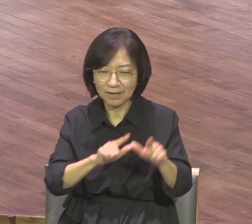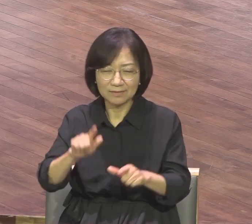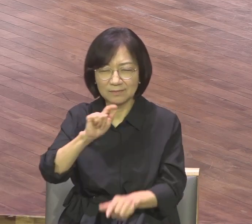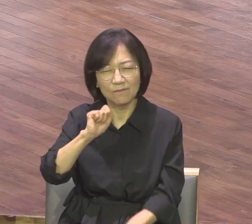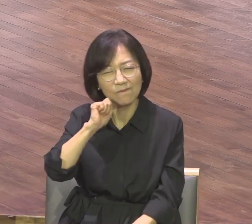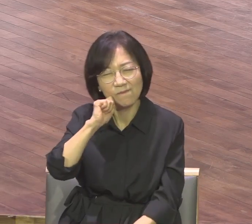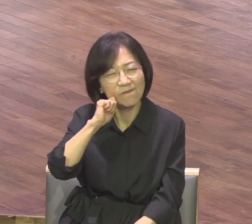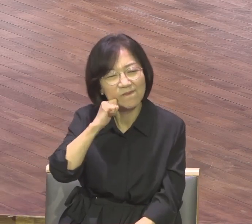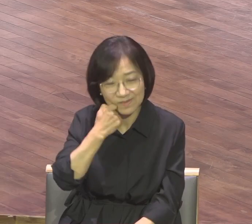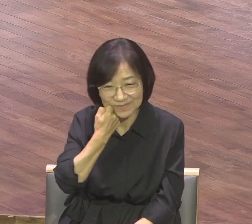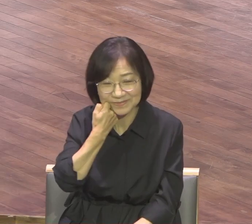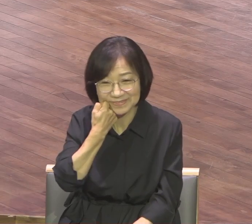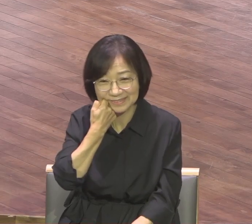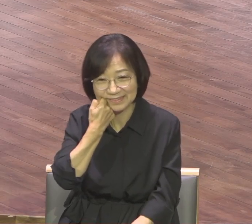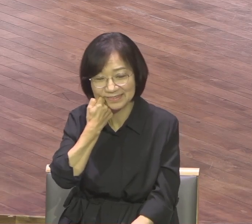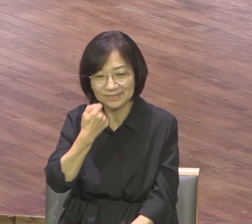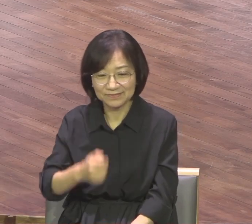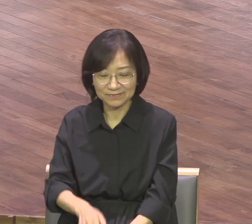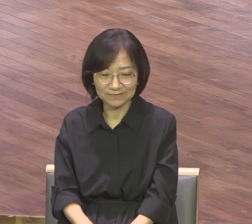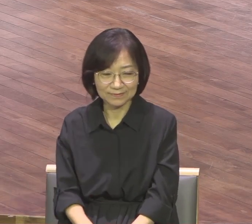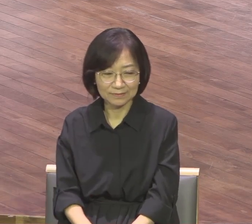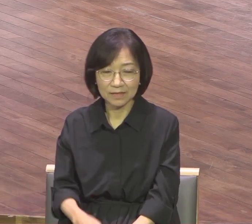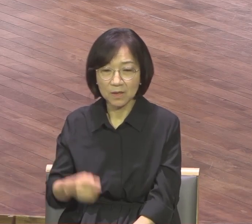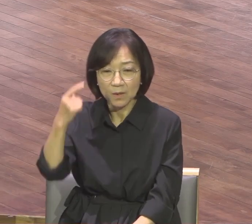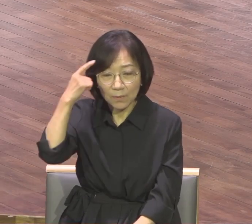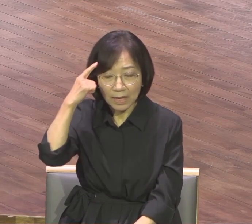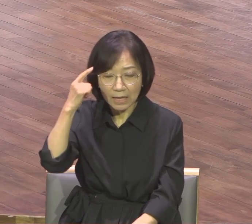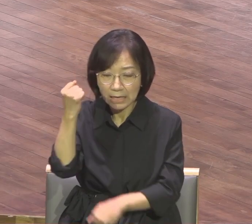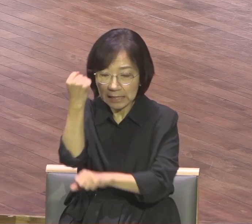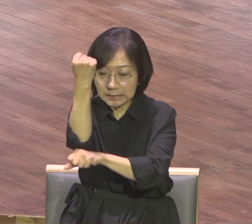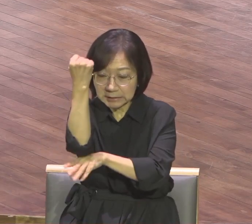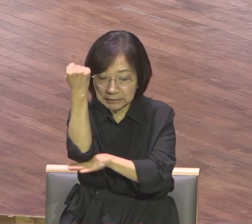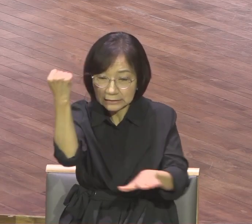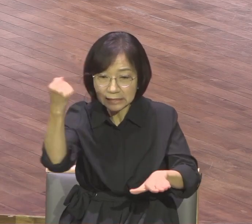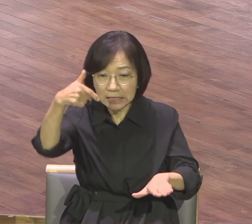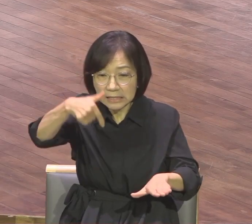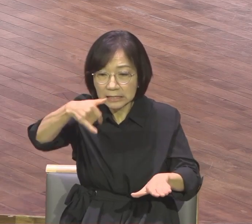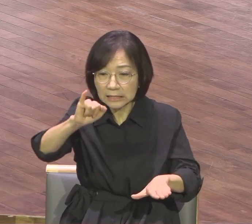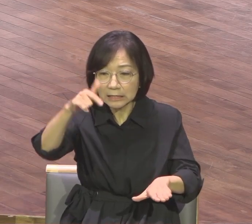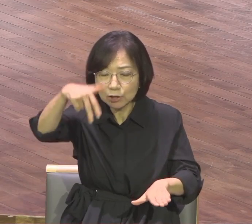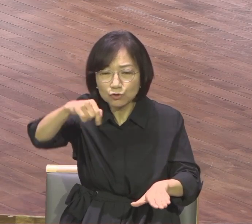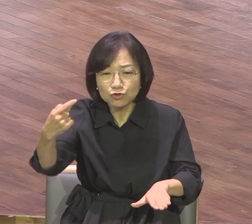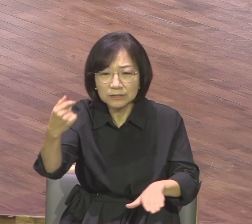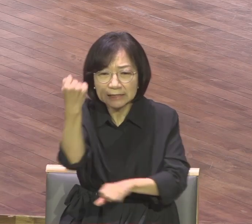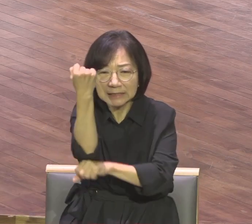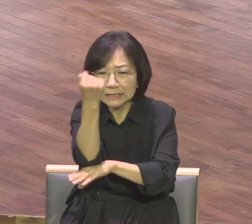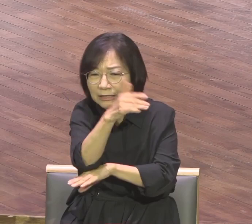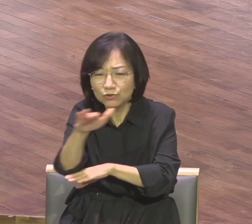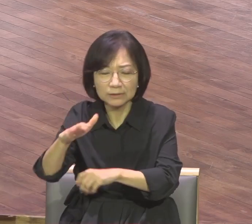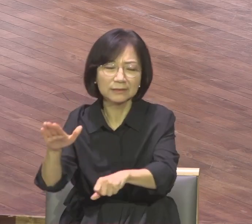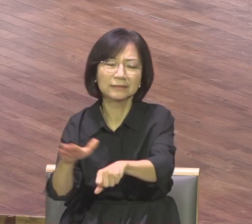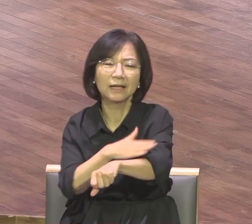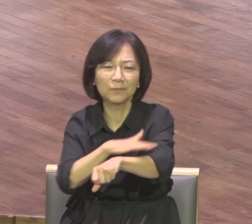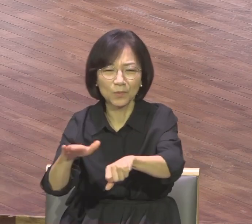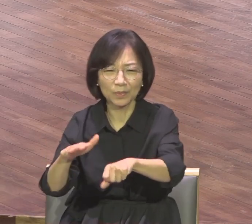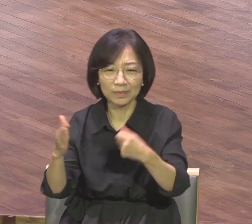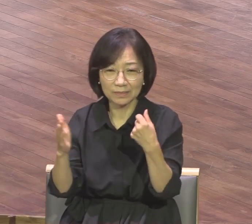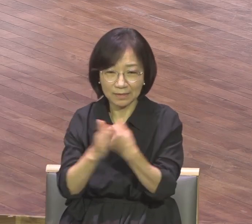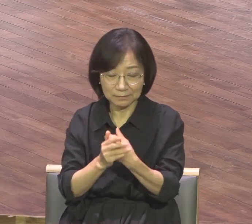살 수가 없어요. 잘못된 기준을 잡고 있기 때문에 잠시 있다가 없어진 안개,